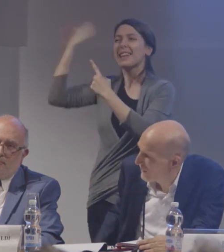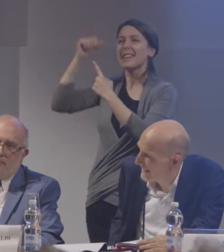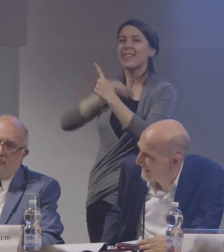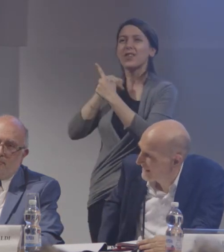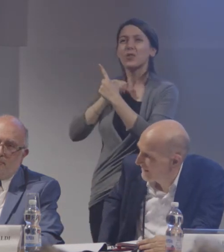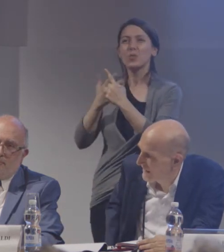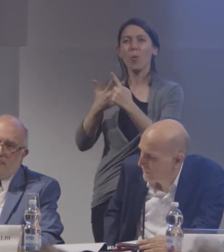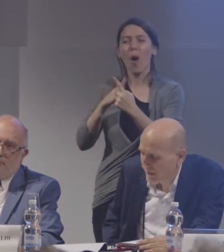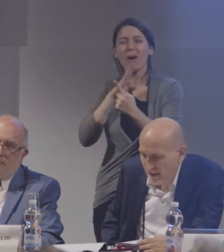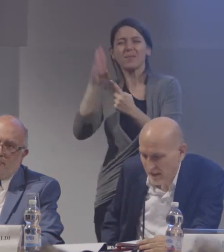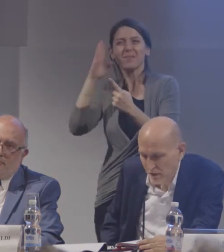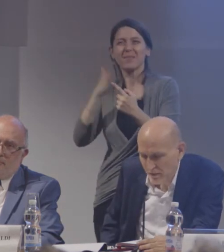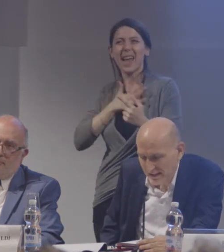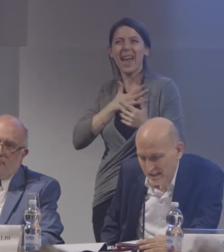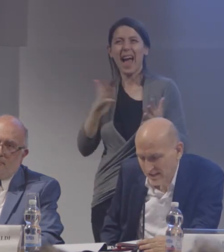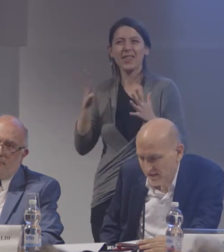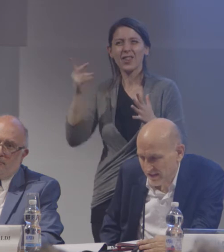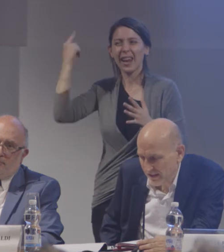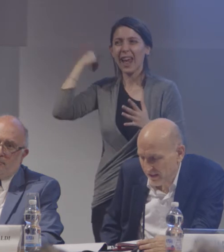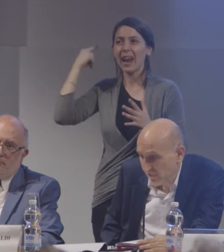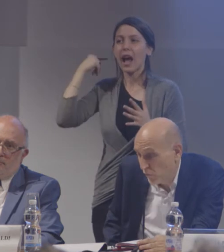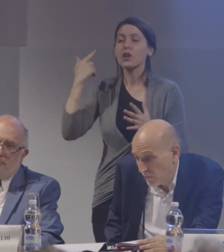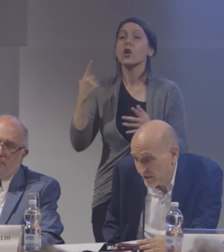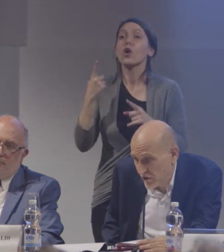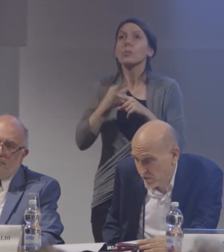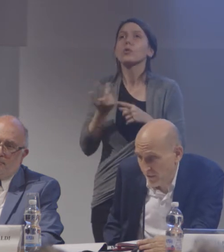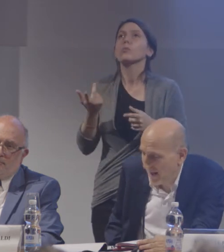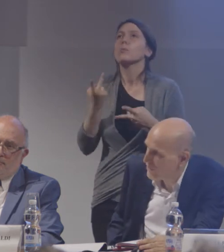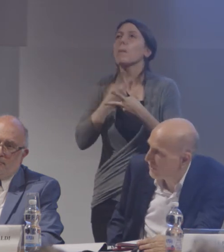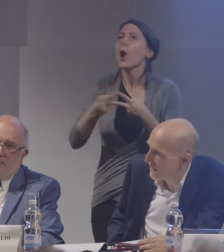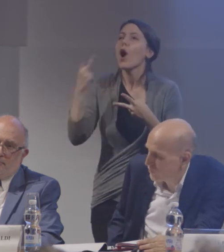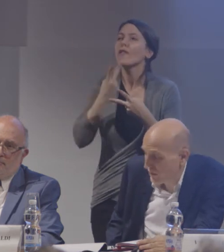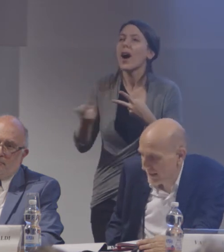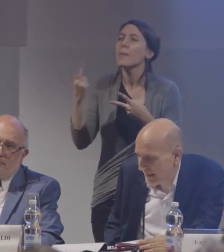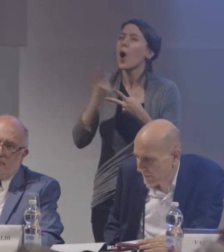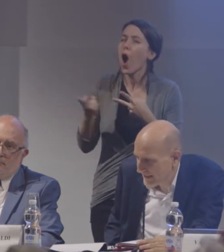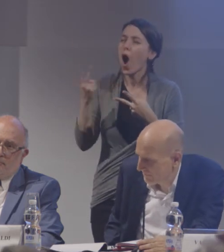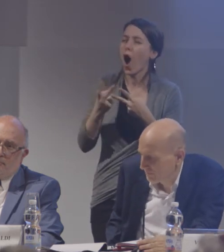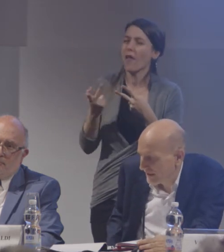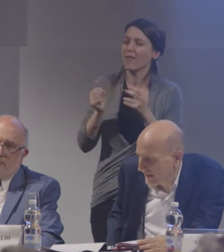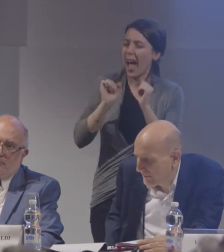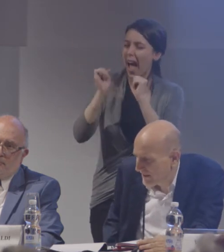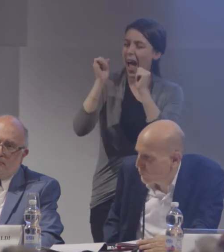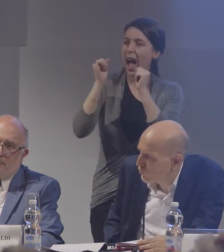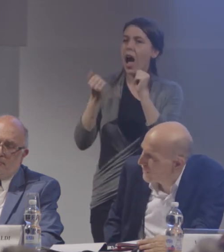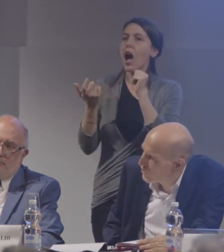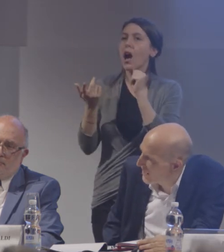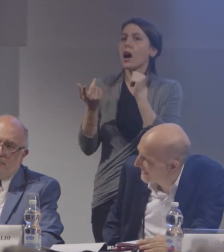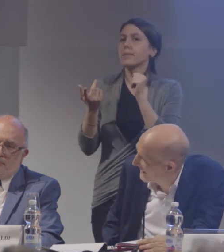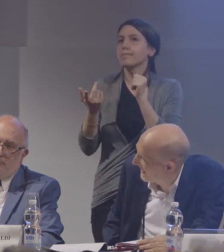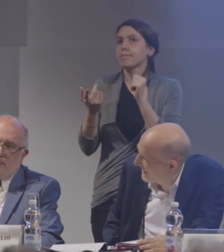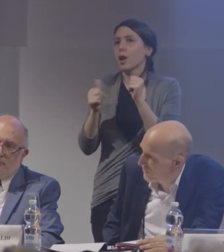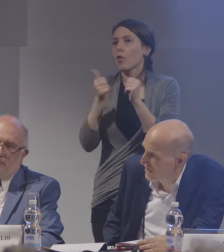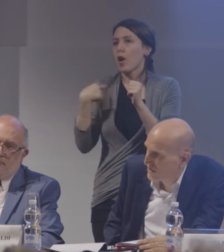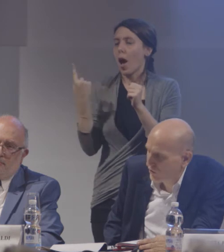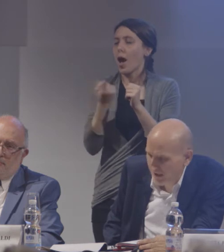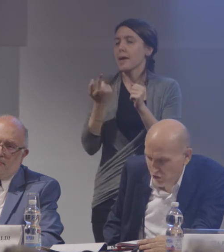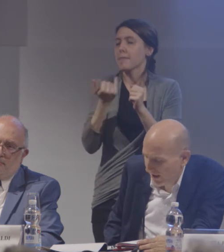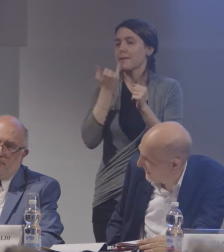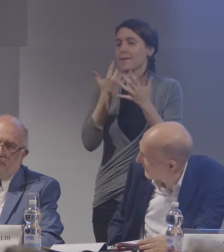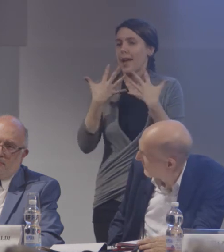generazione e quei tentativi di riforma, diciamo dal basso, della scuola sia uno degli elementi più scoraggianti della